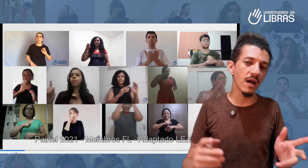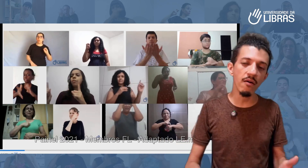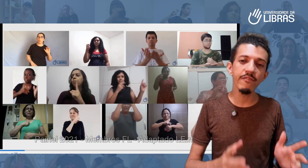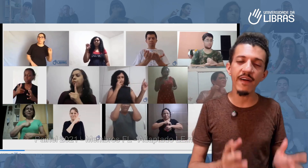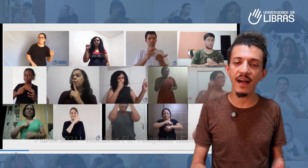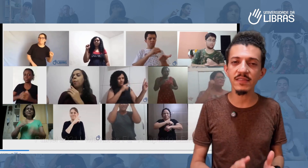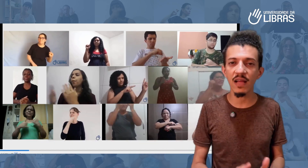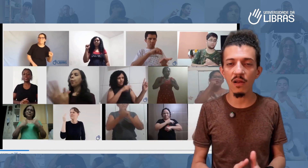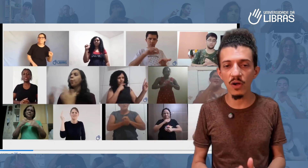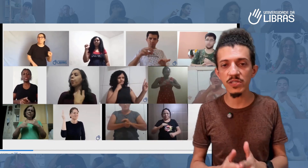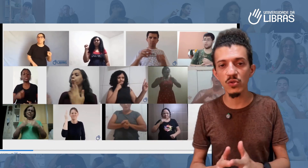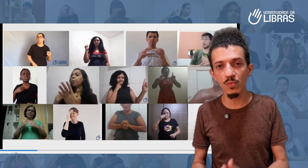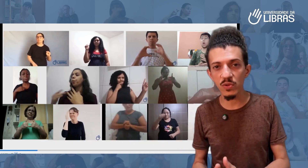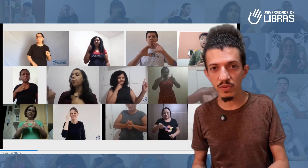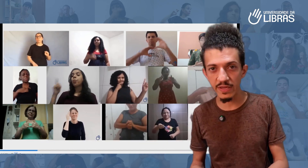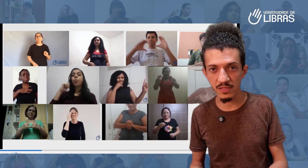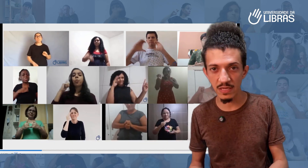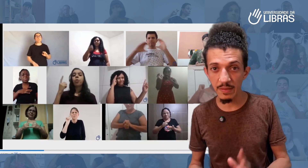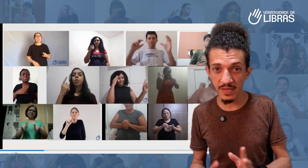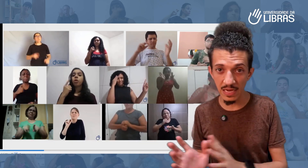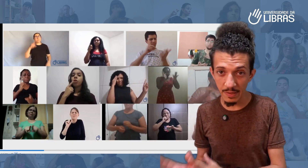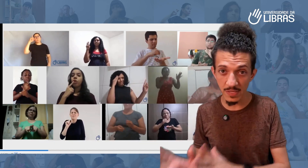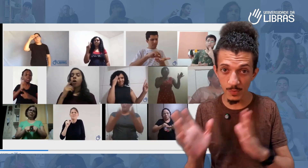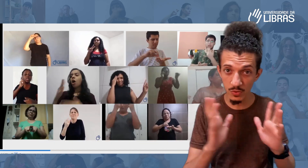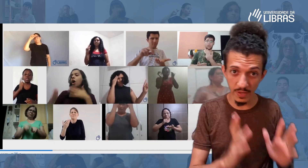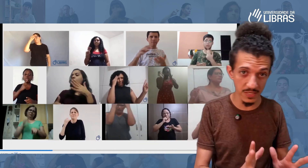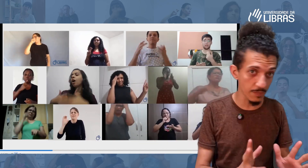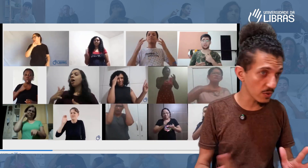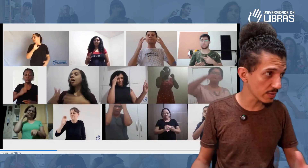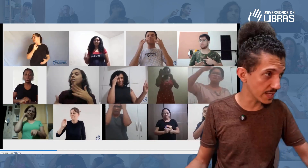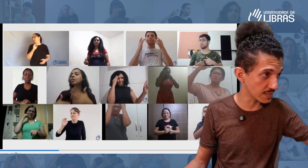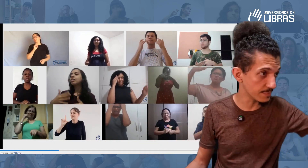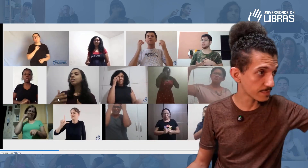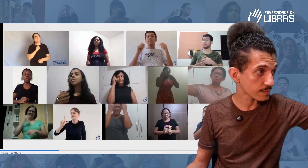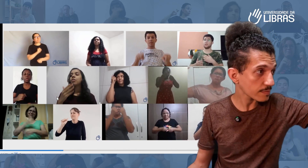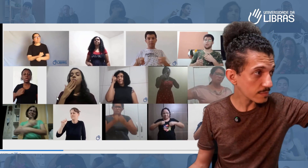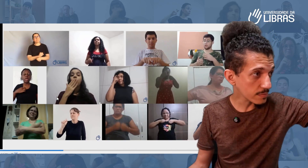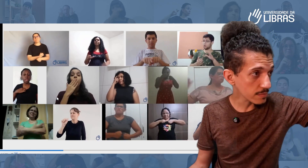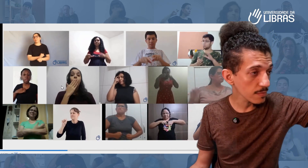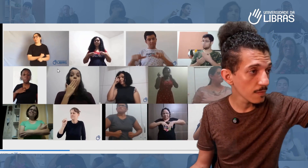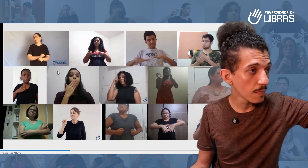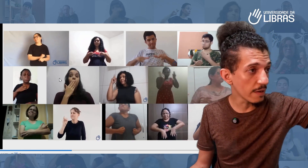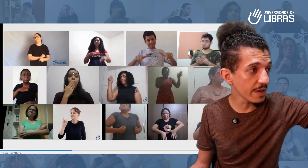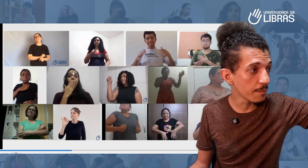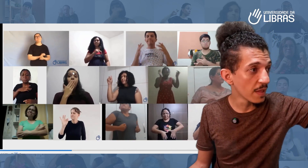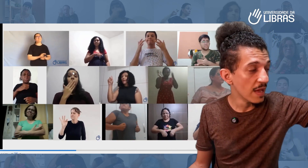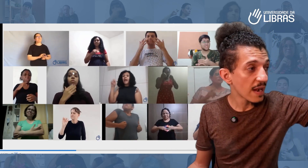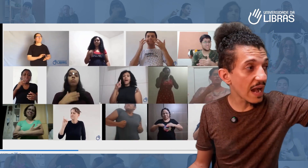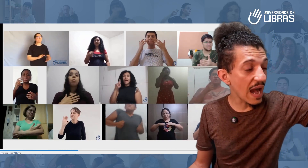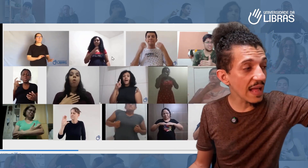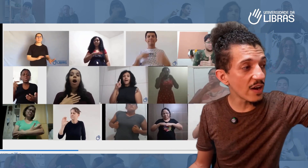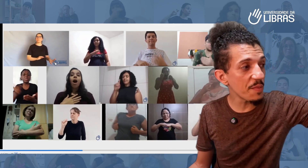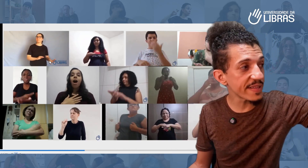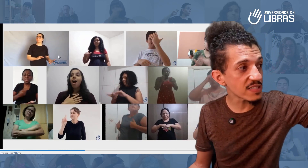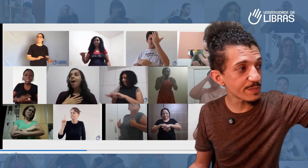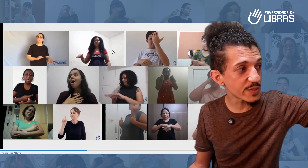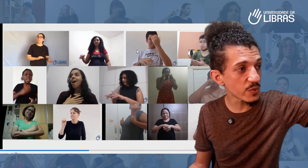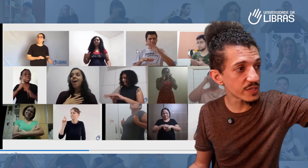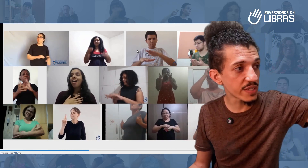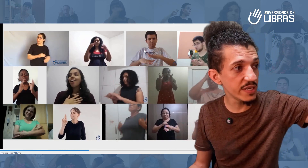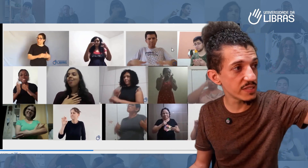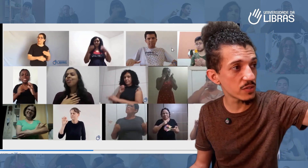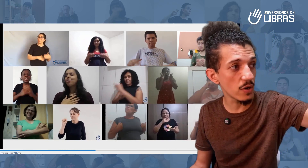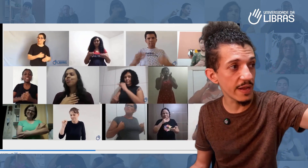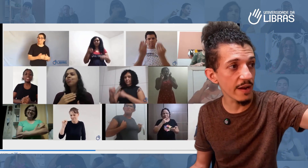Deus, não faz na lógica do português. Libras é Libras, português é português. Tá vendo? Cada uma dessas